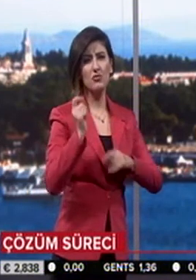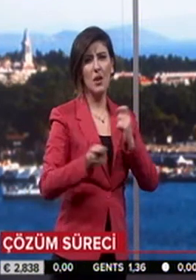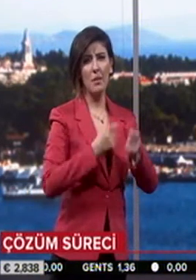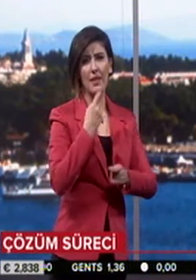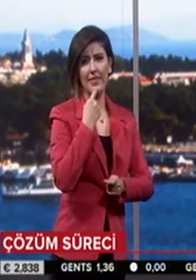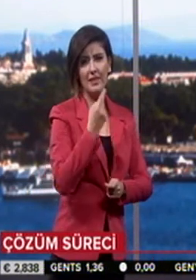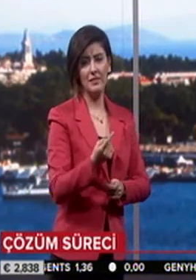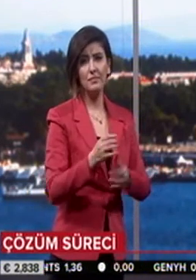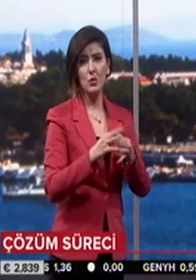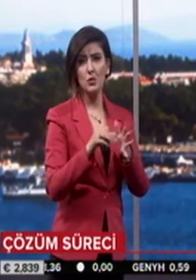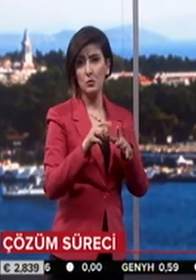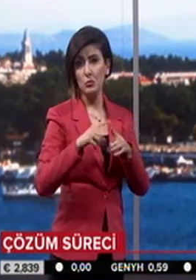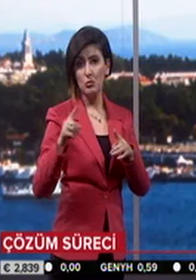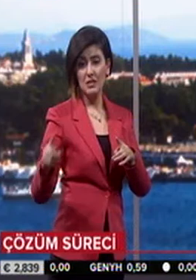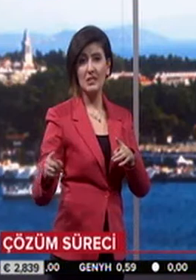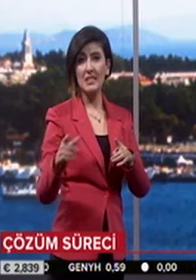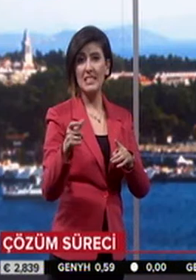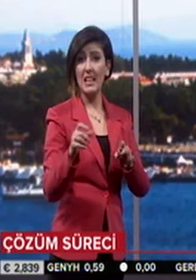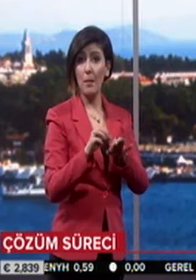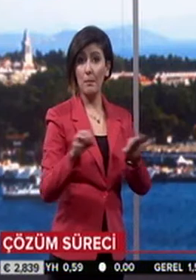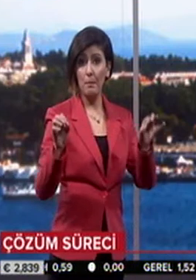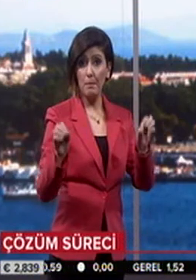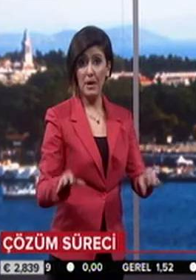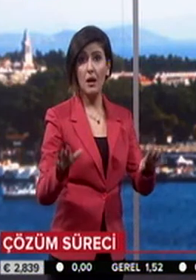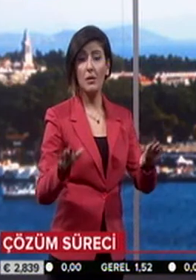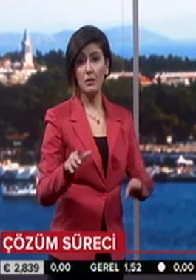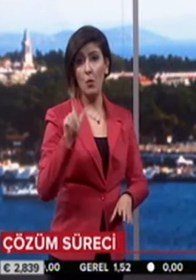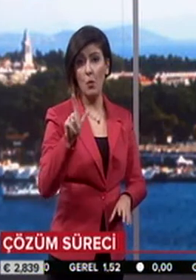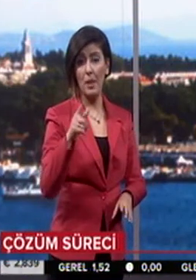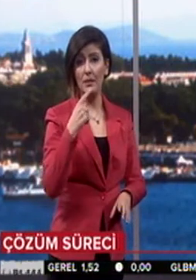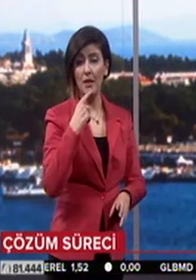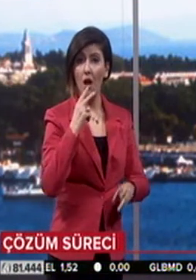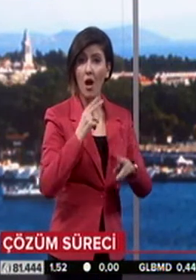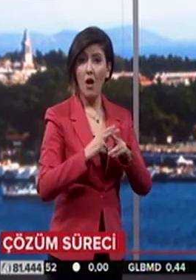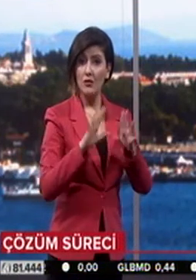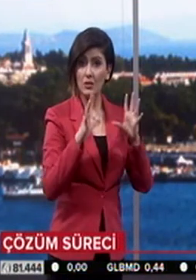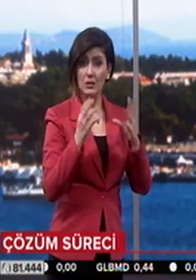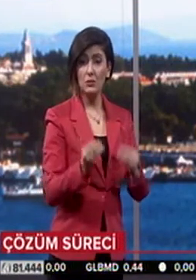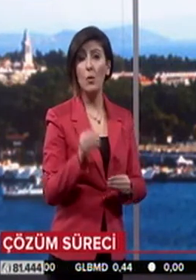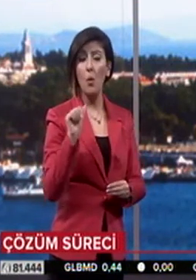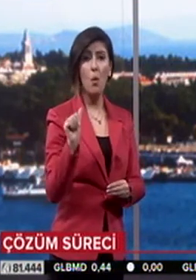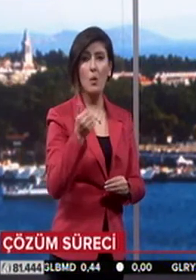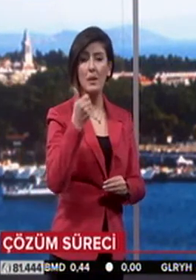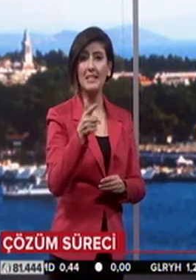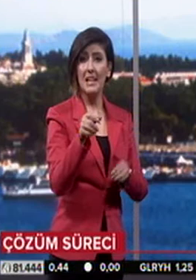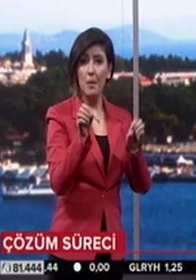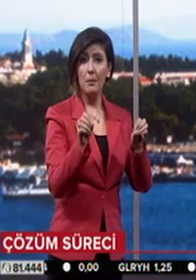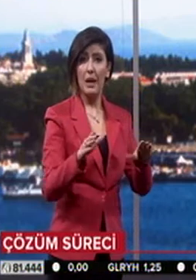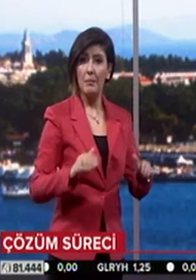söyledi. Çözüm sürecinde silahsızlanma vurgusu yapan Kalın, aciliyet arz eden husus silahsızlanma aşamasının